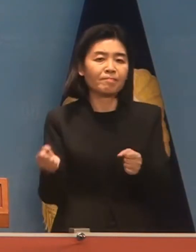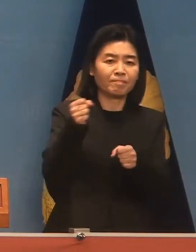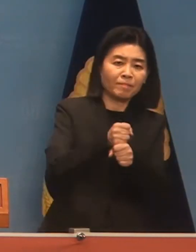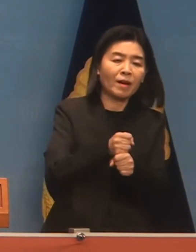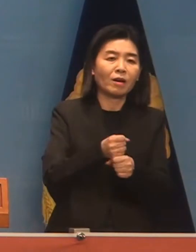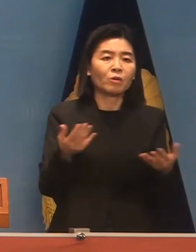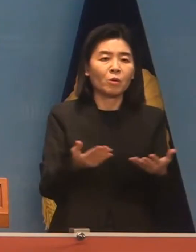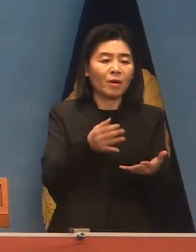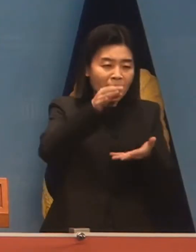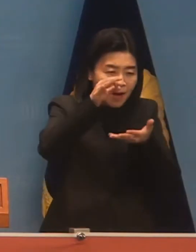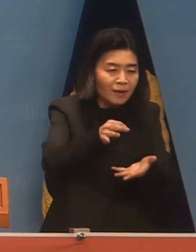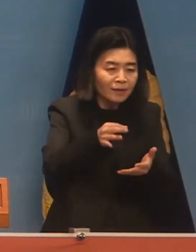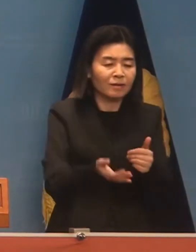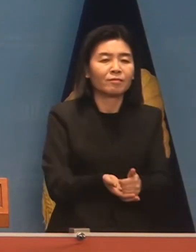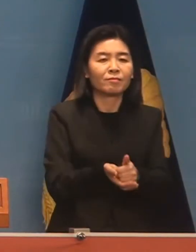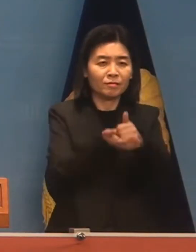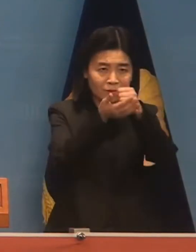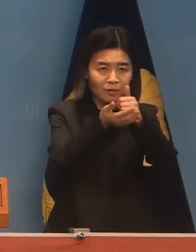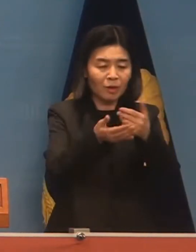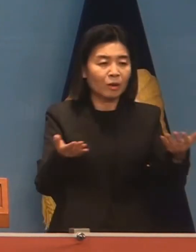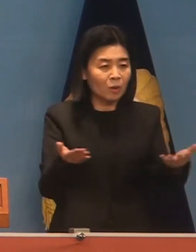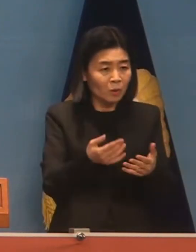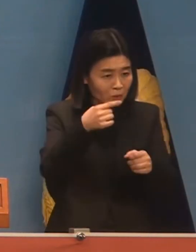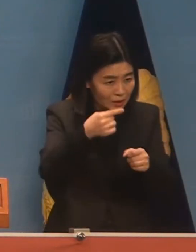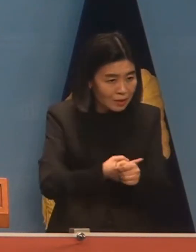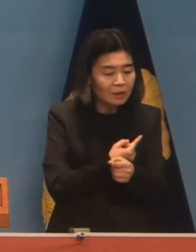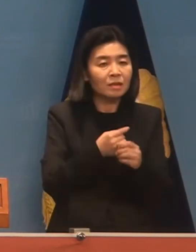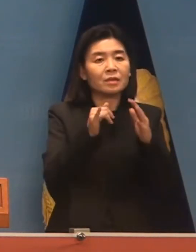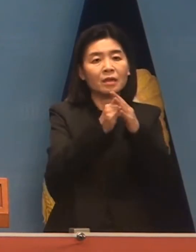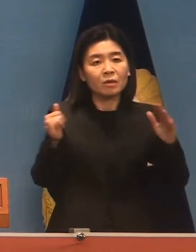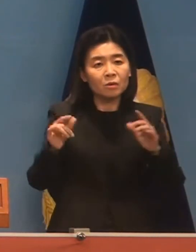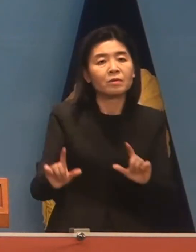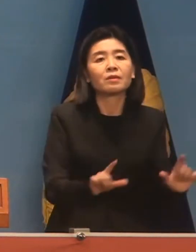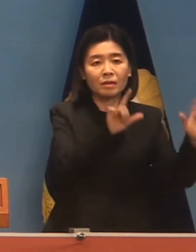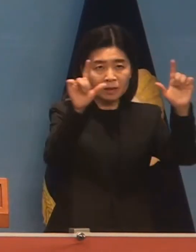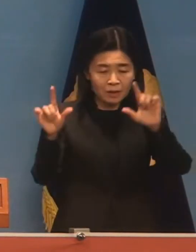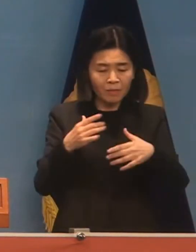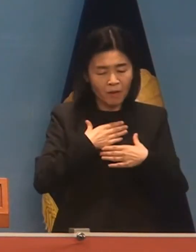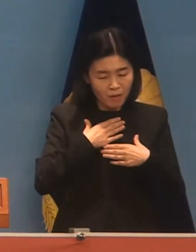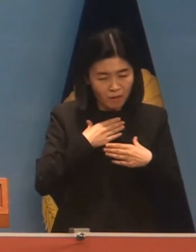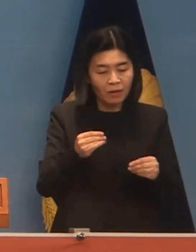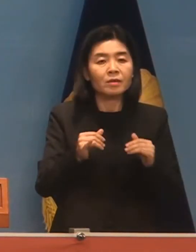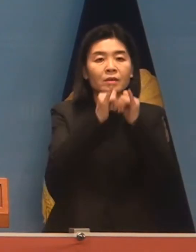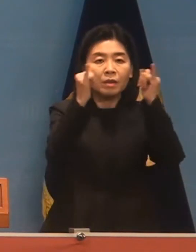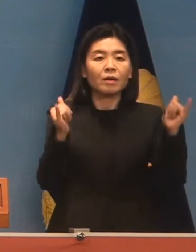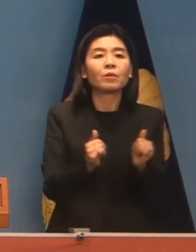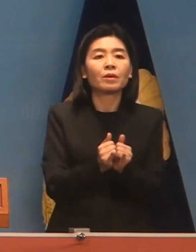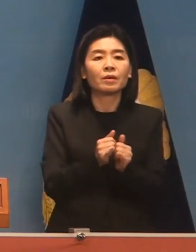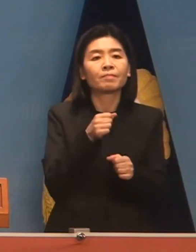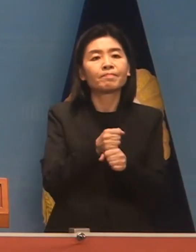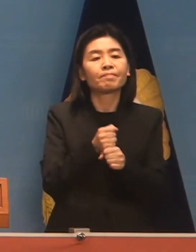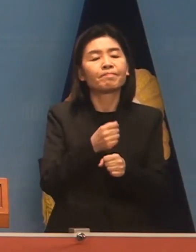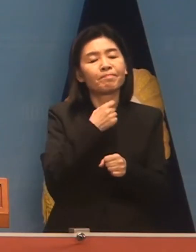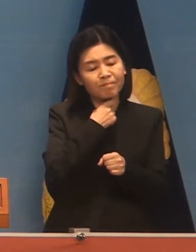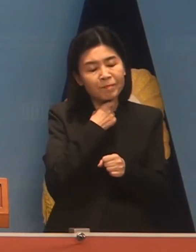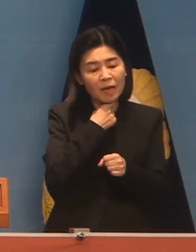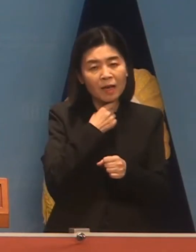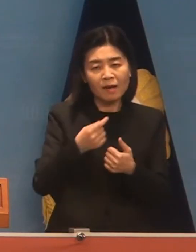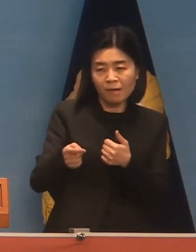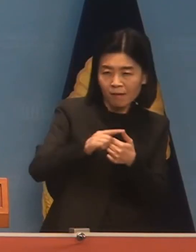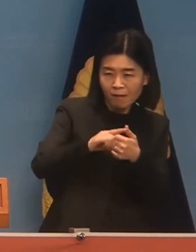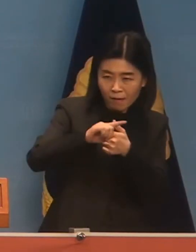존중받고 그 노동으로 인해서 우리 가족들의 삶이 평온한 그런 사회를 만들어가기 위해서 함께하리라고